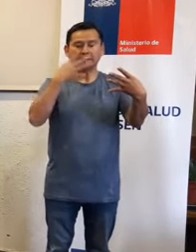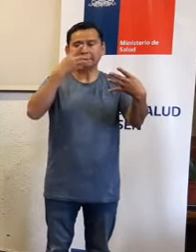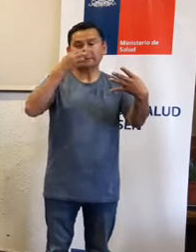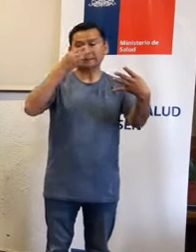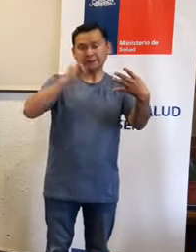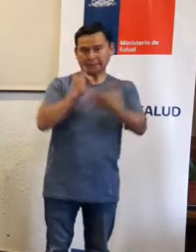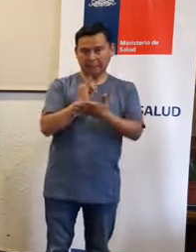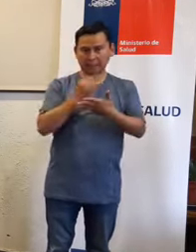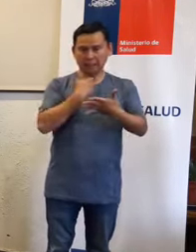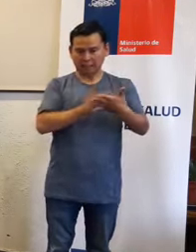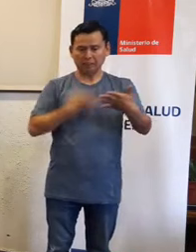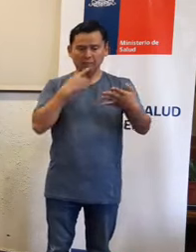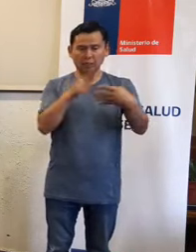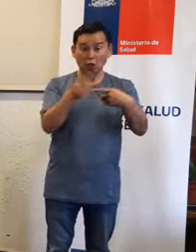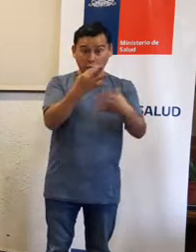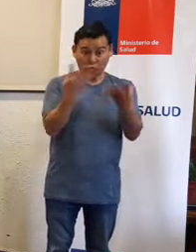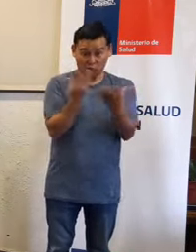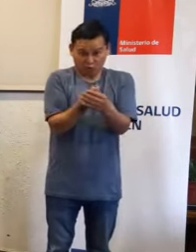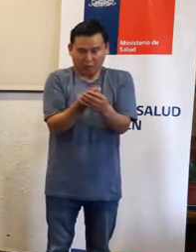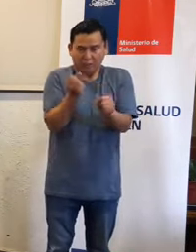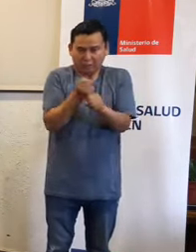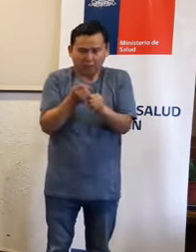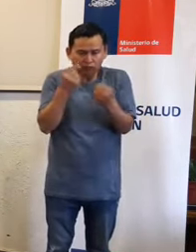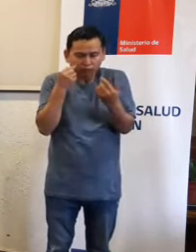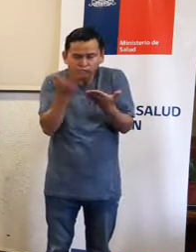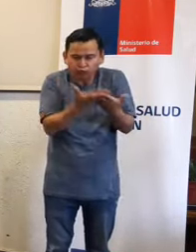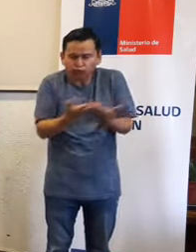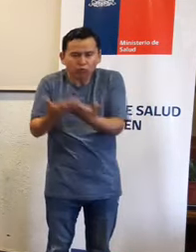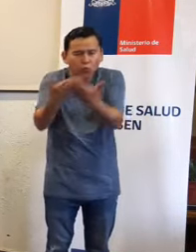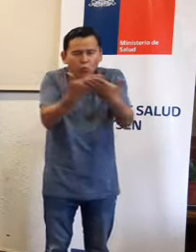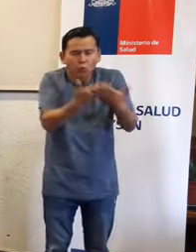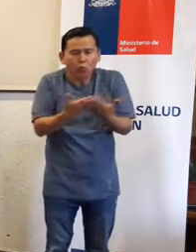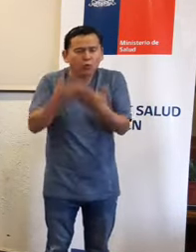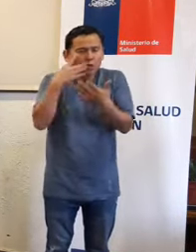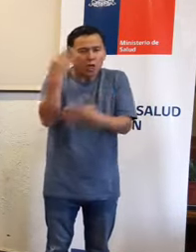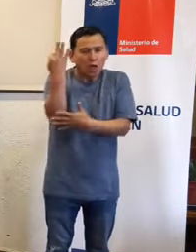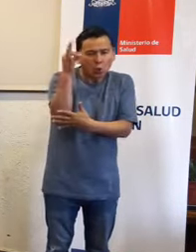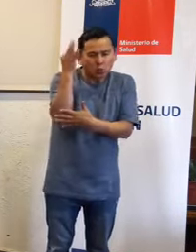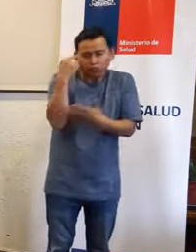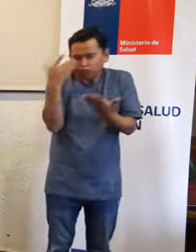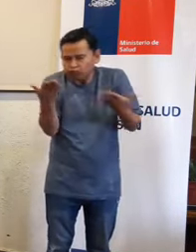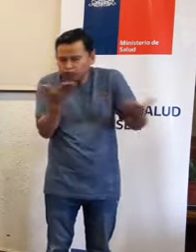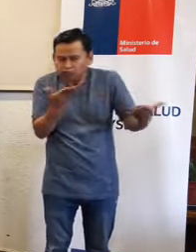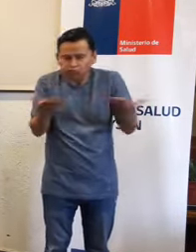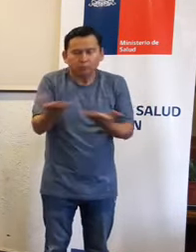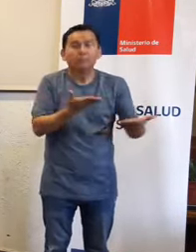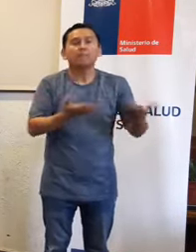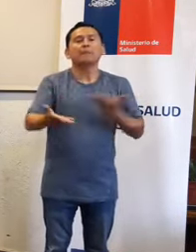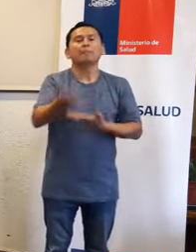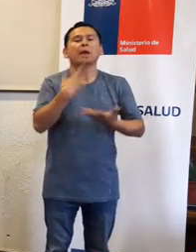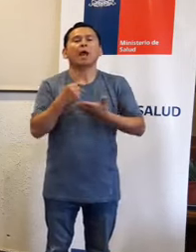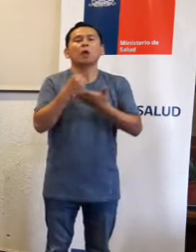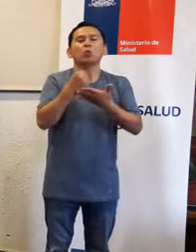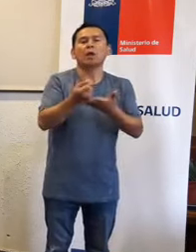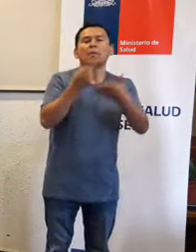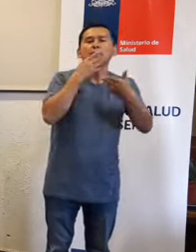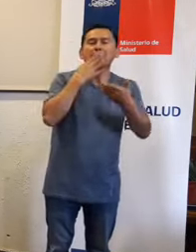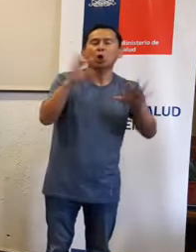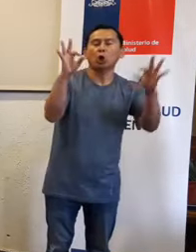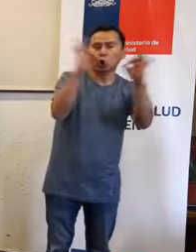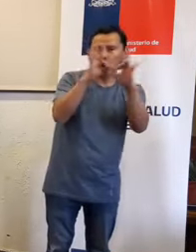a través de la cual vamos coordinando acciones necesarias para también ir contribuyendo a medidas que nos